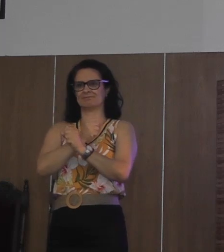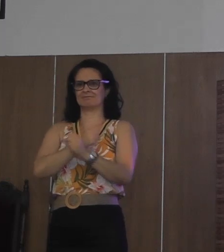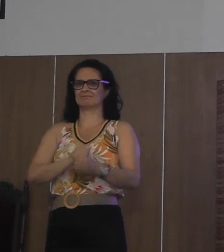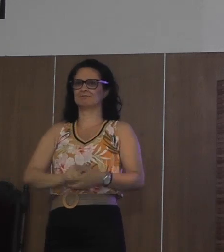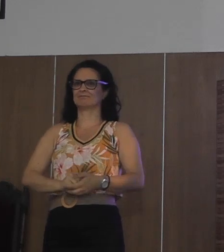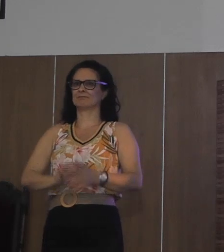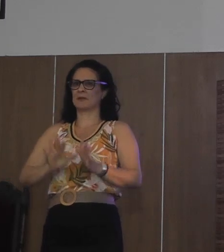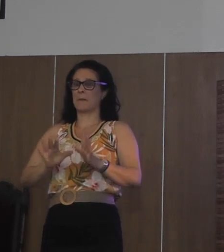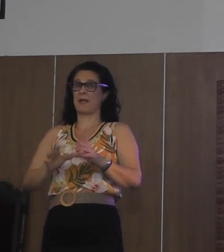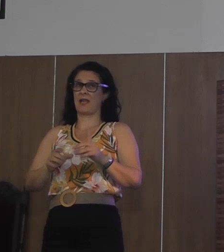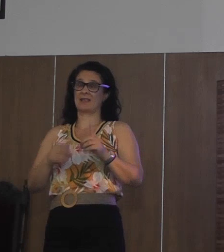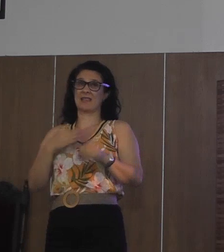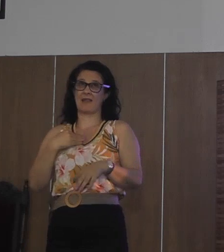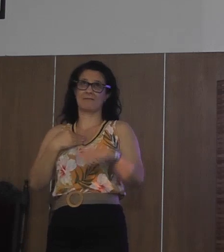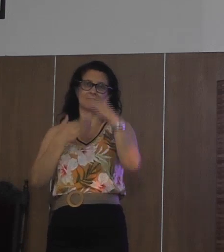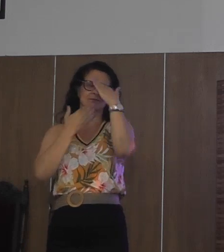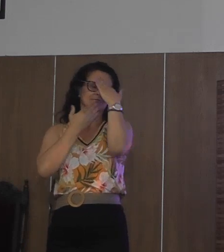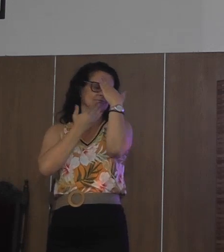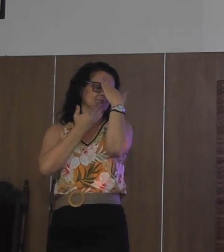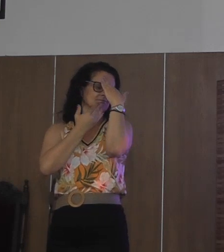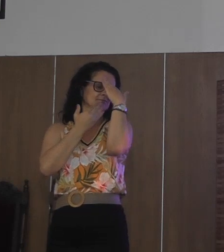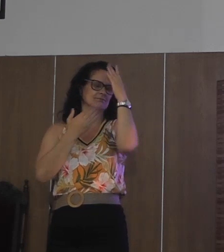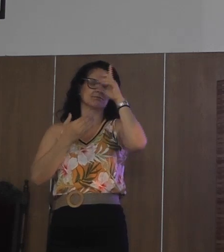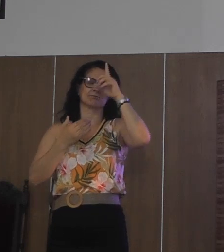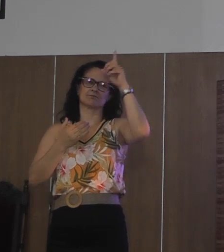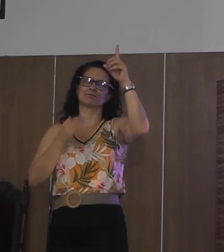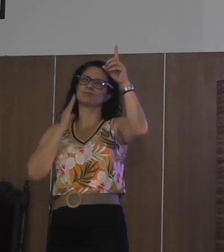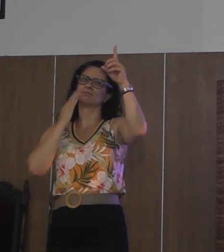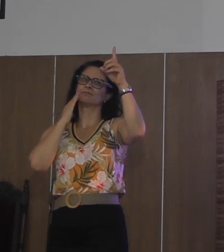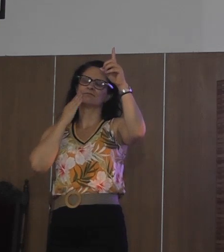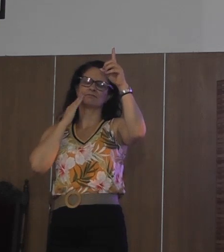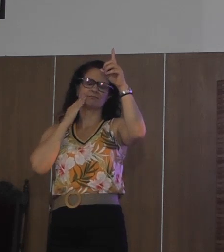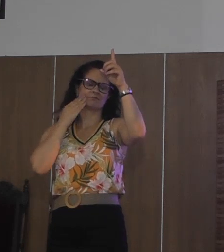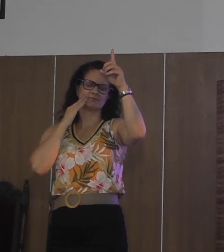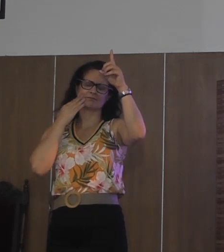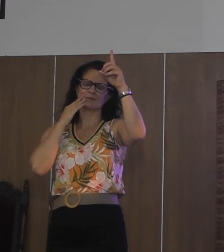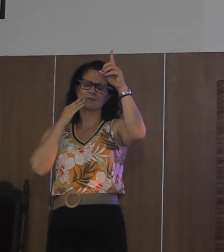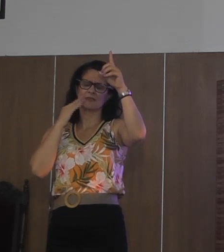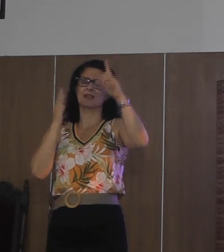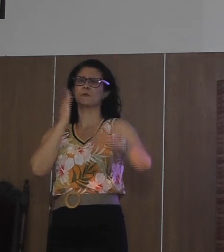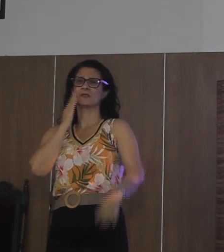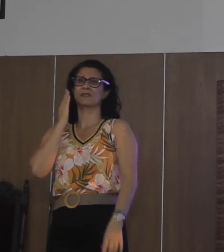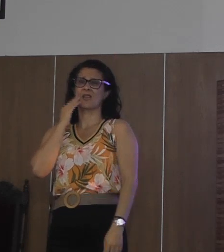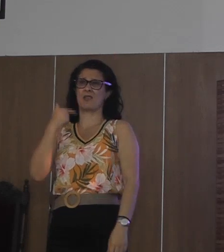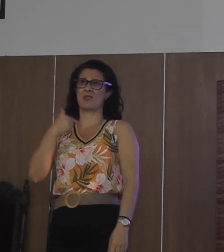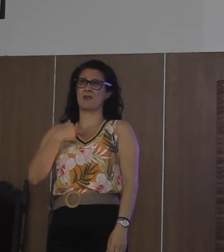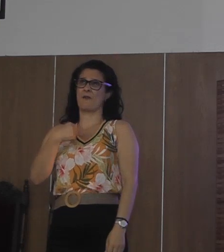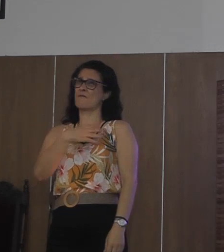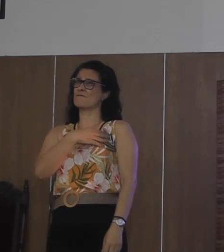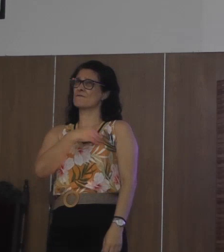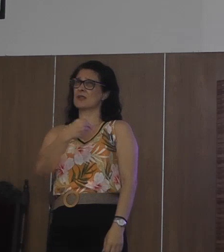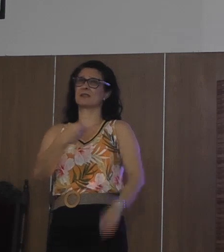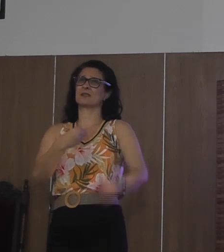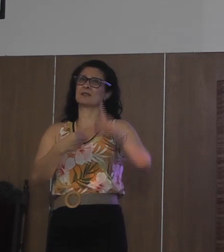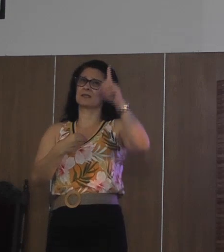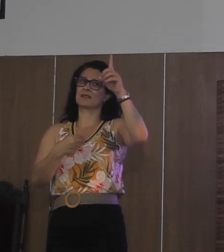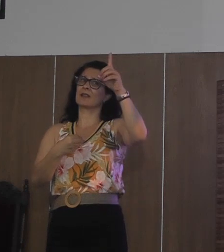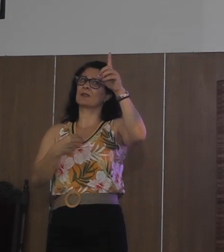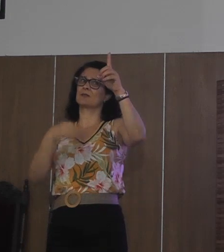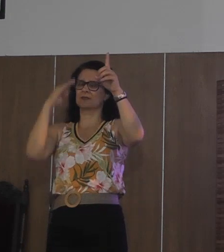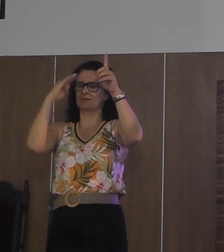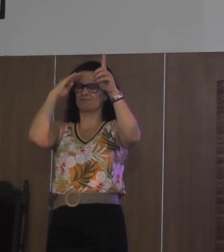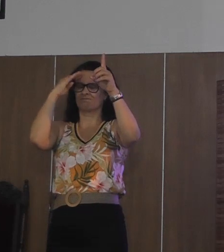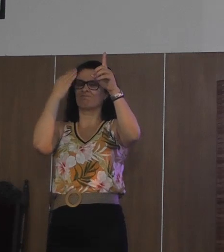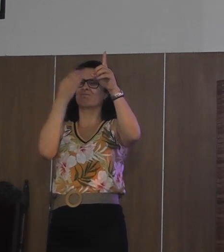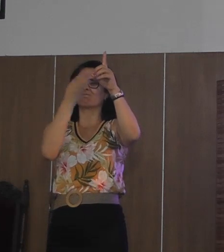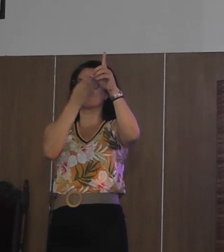Mas quando eu sou grato, eu entendo. Acho a minha posição. Gratidão pressupõe olhar